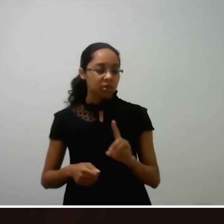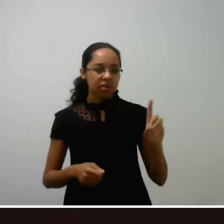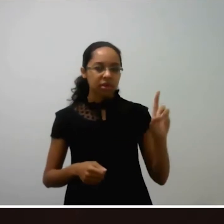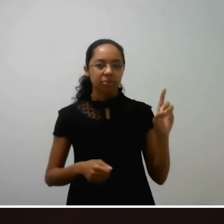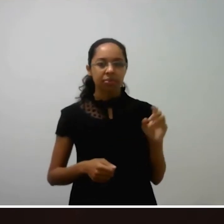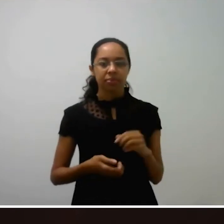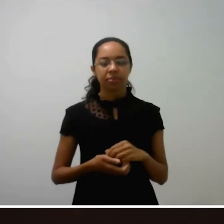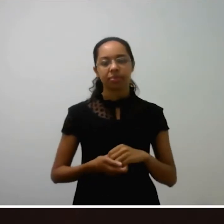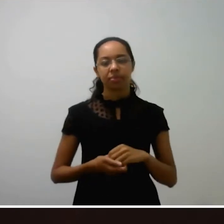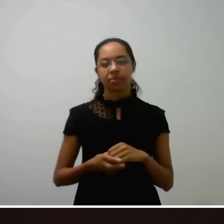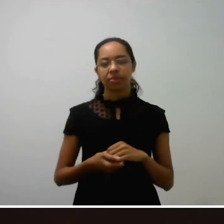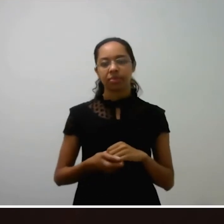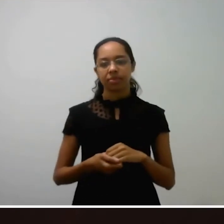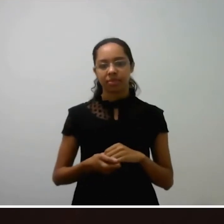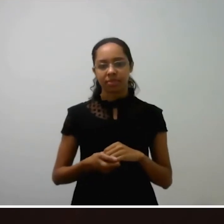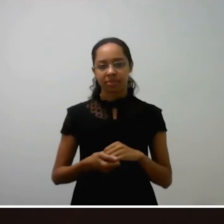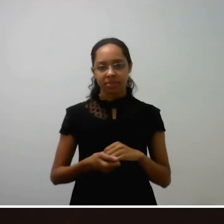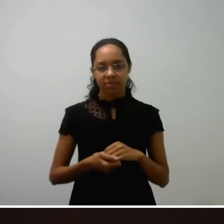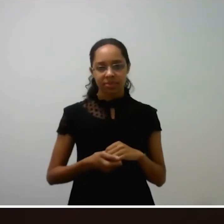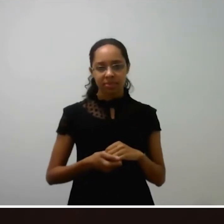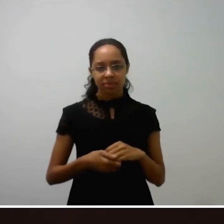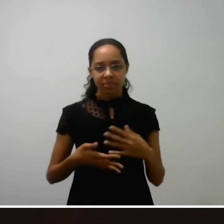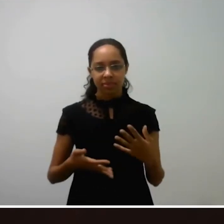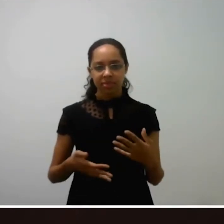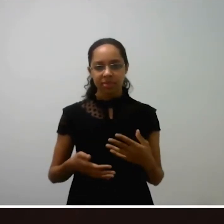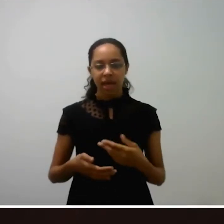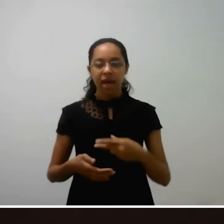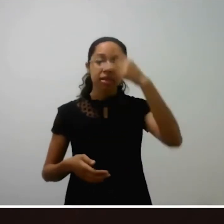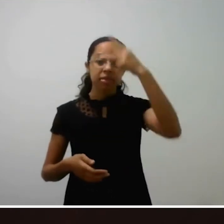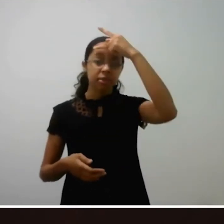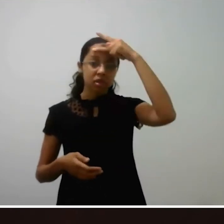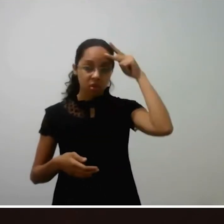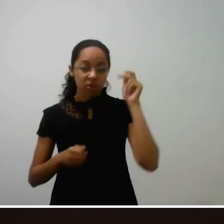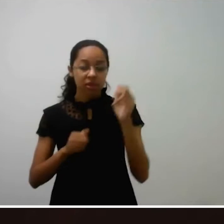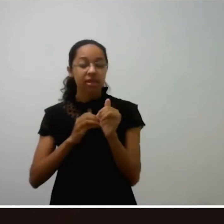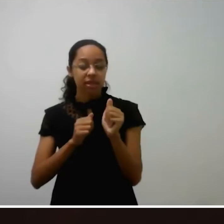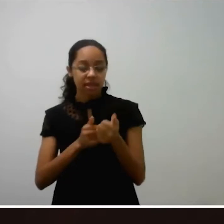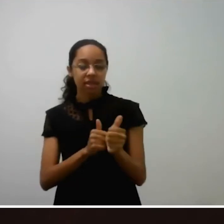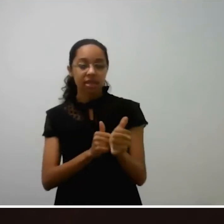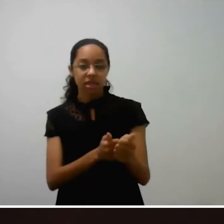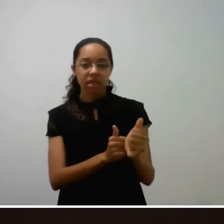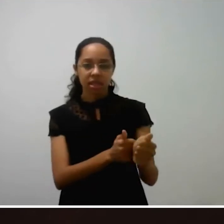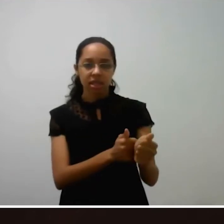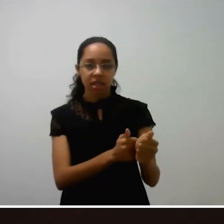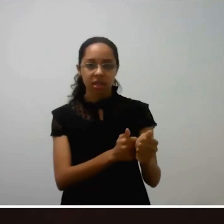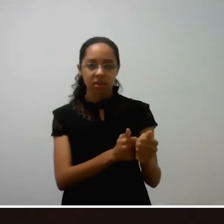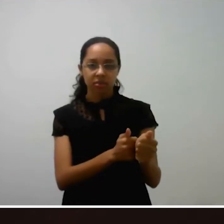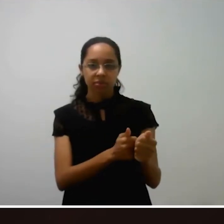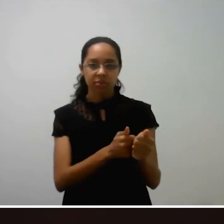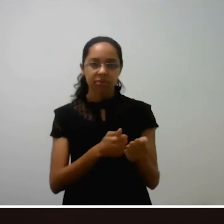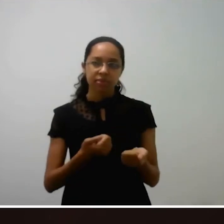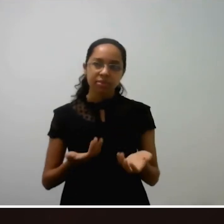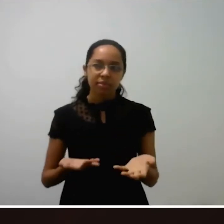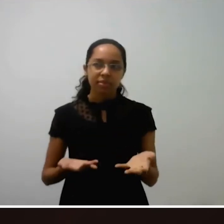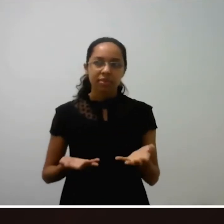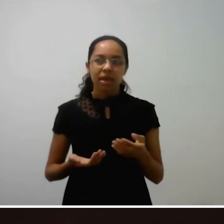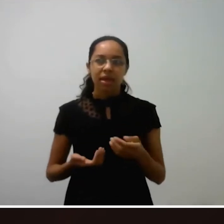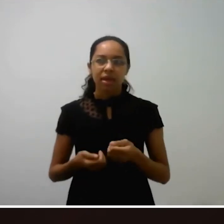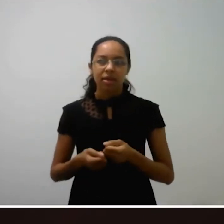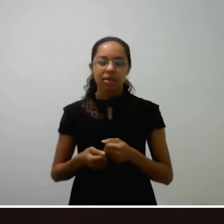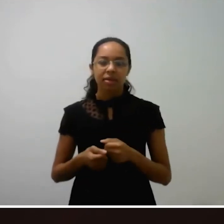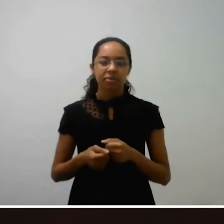valdenses não necessariamente se extrair dessa palavra valdense de Pedro Valdo. Os valdenses já